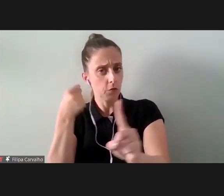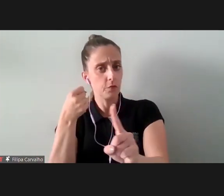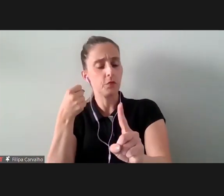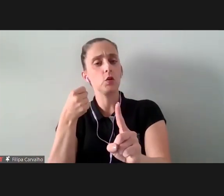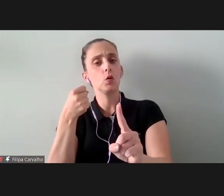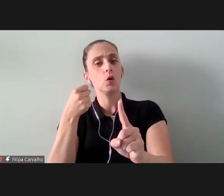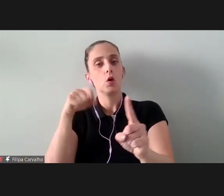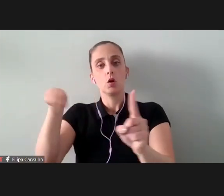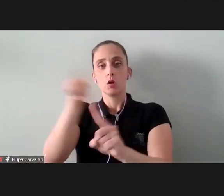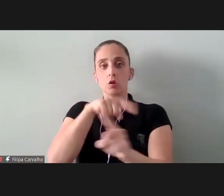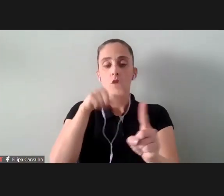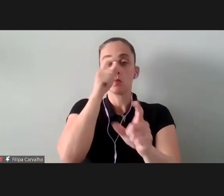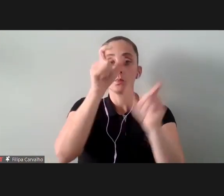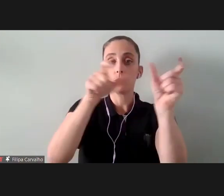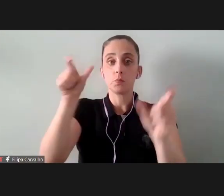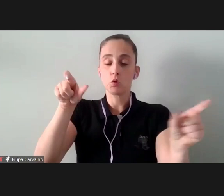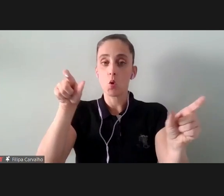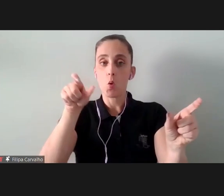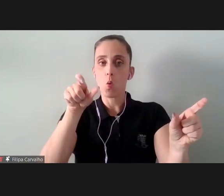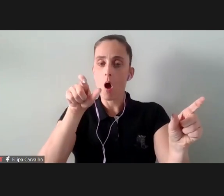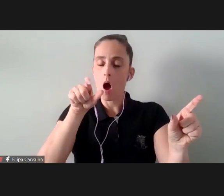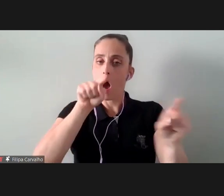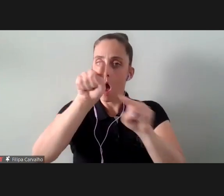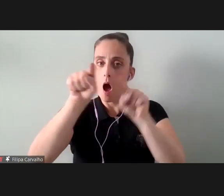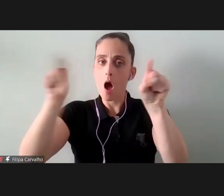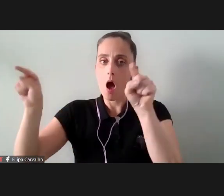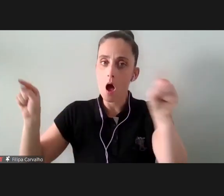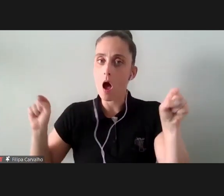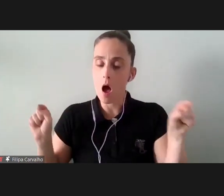muita gente sem perder e